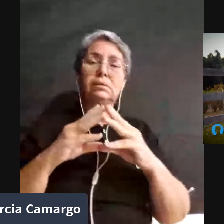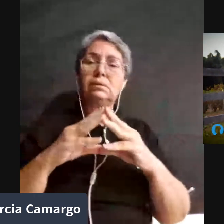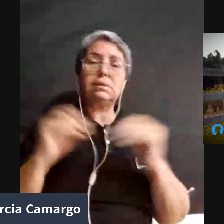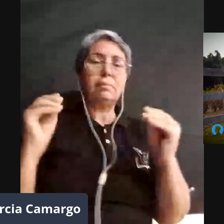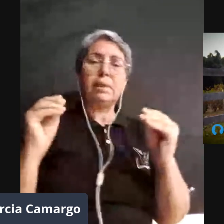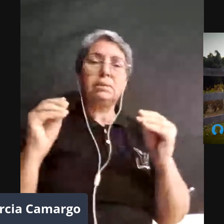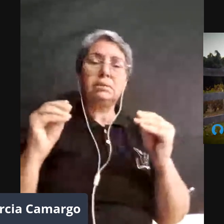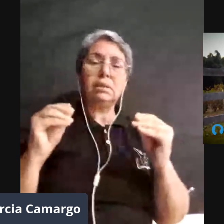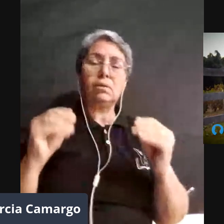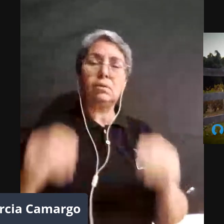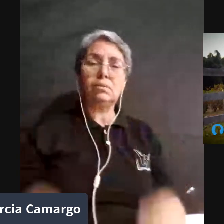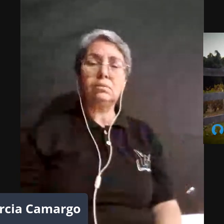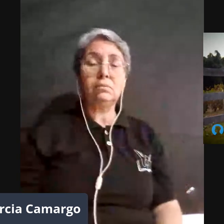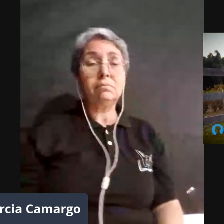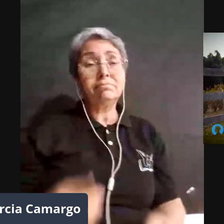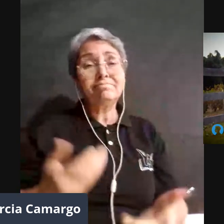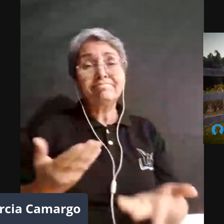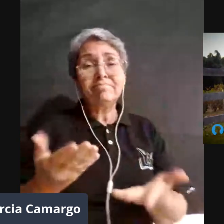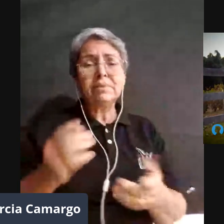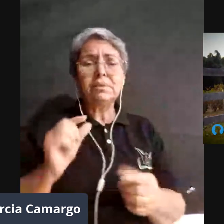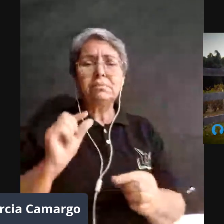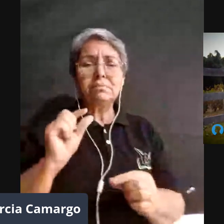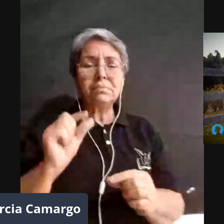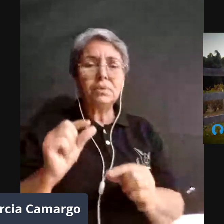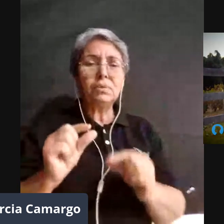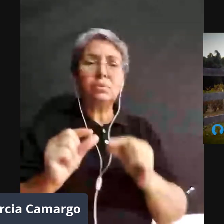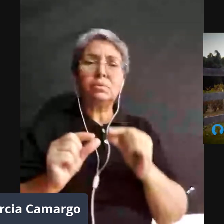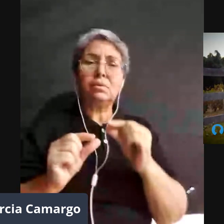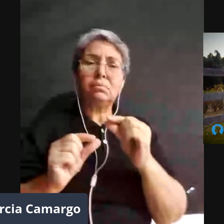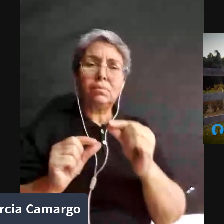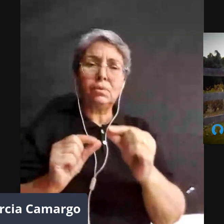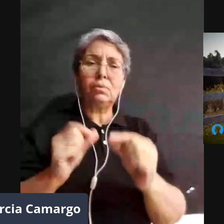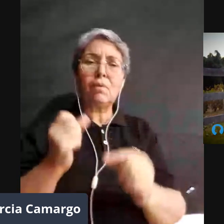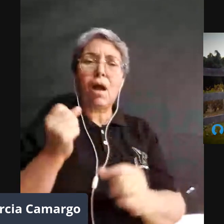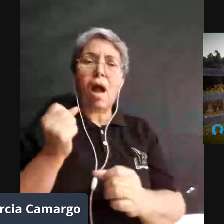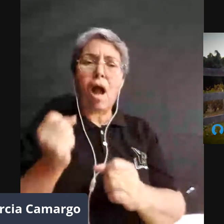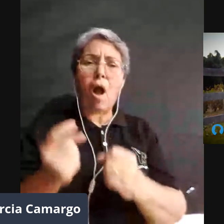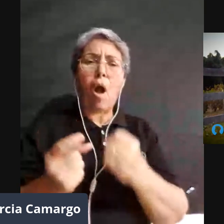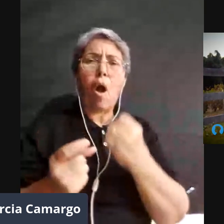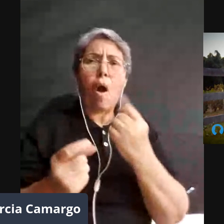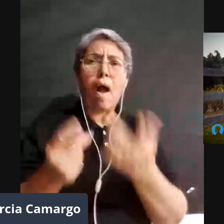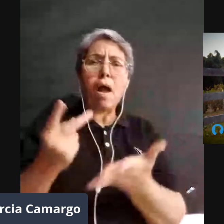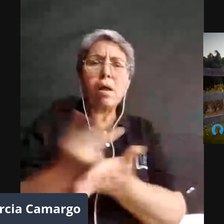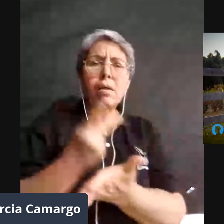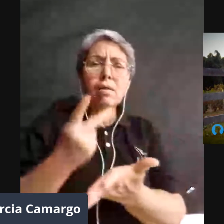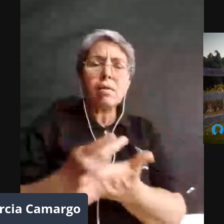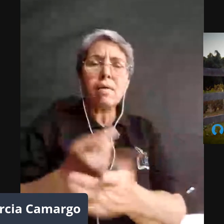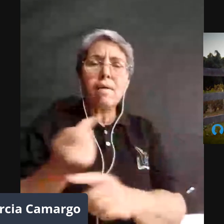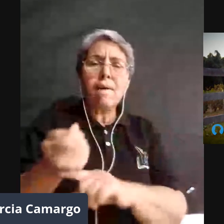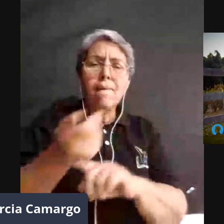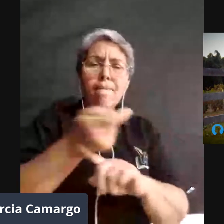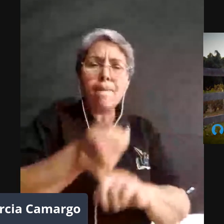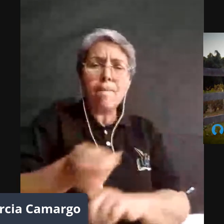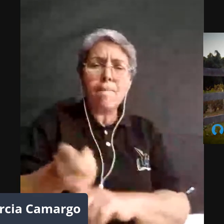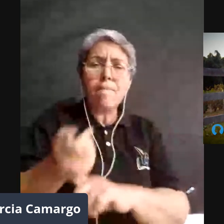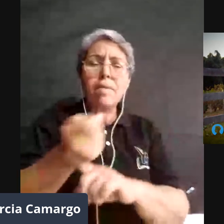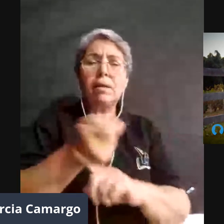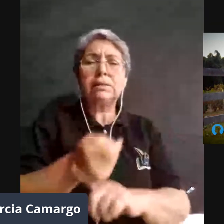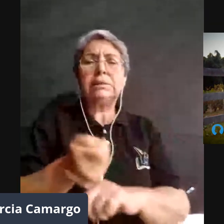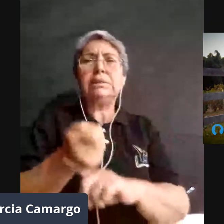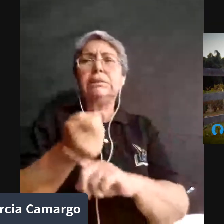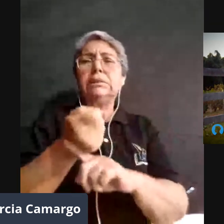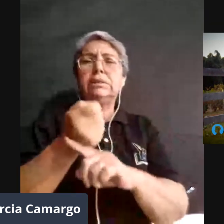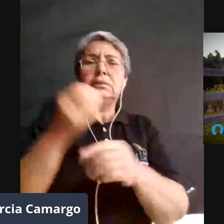E sorrateiramente, pouco a pouco, alguns enganos e heresias começaram a se misturar aos pilares do